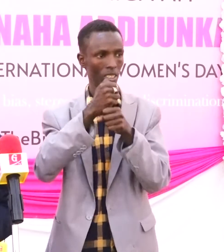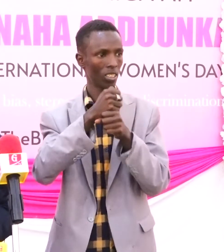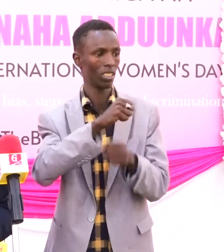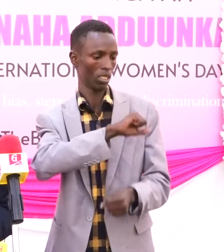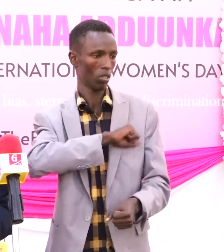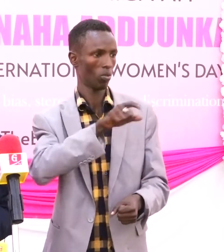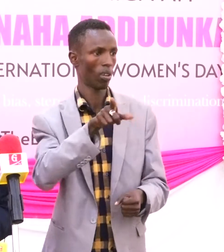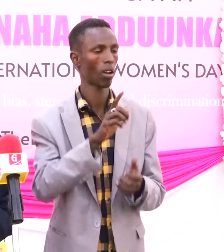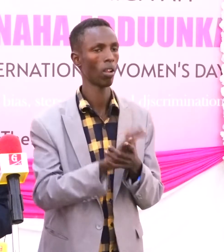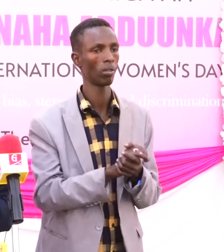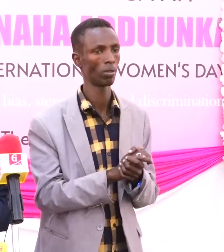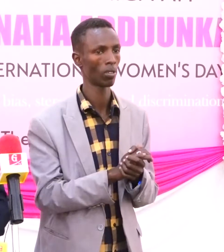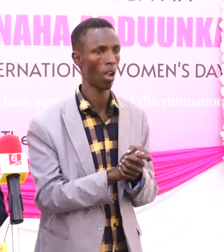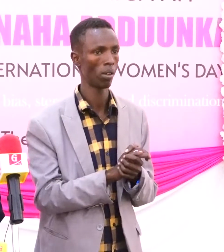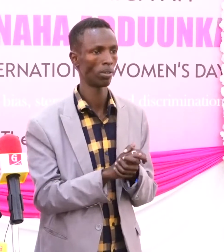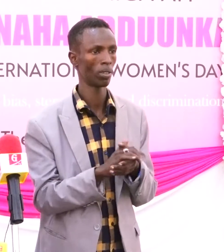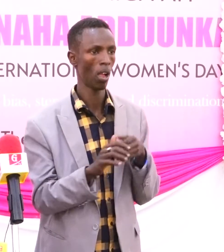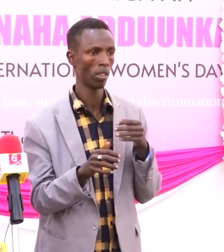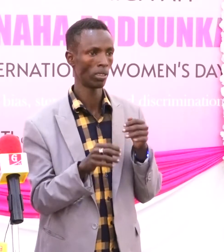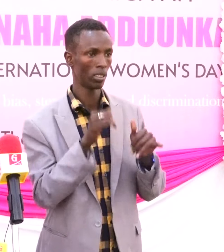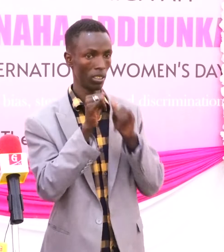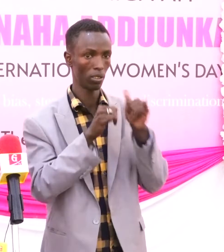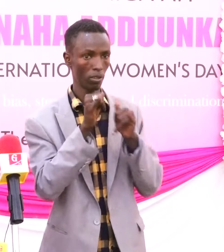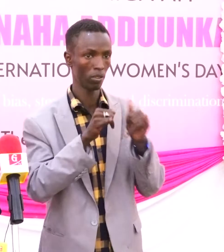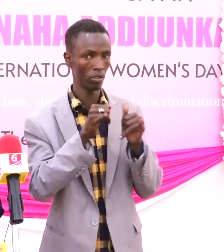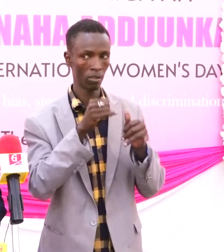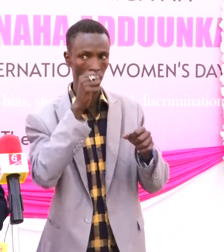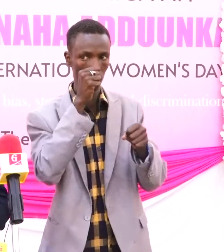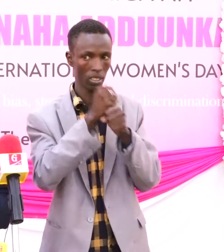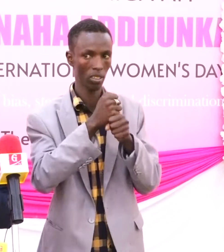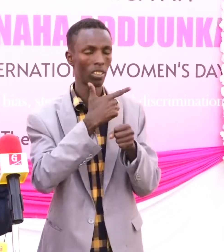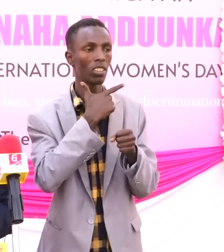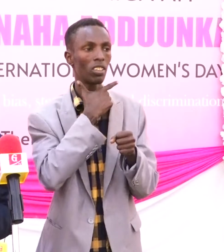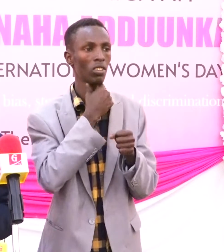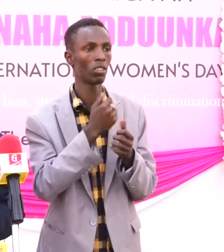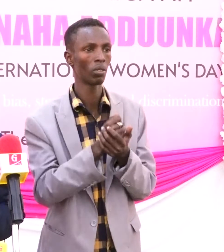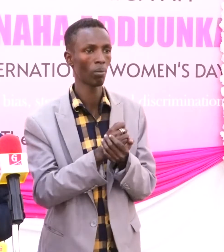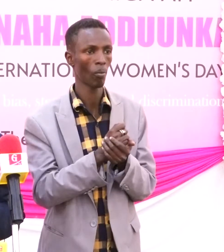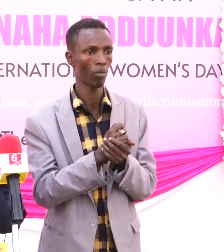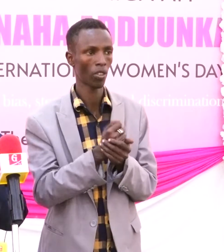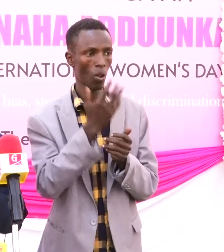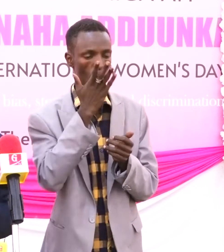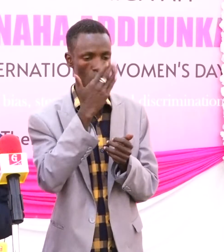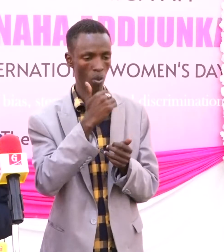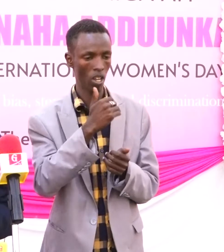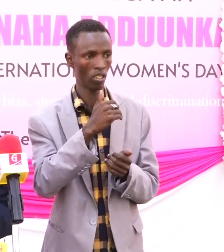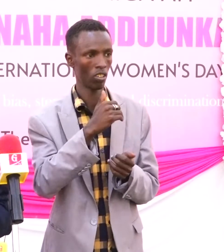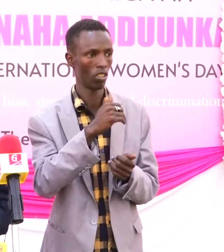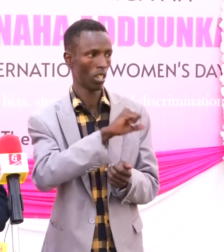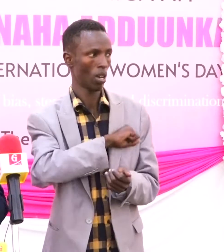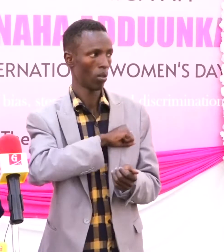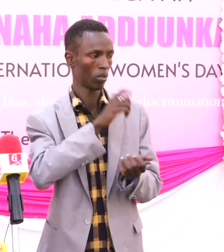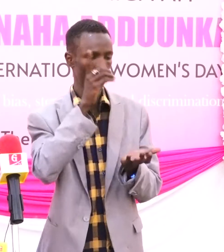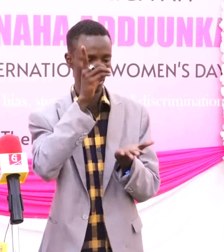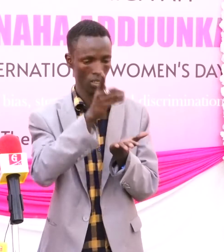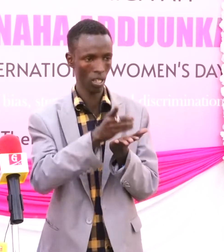إني هاوين كويهين مركي شقر نقطو لفدبر وحن عدينا إن هنا يدعى عدن مبدن ليهين